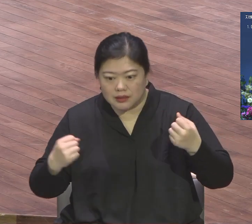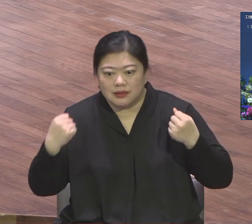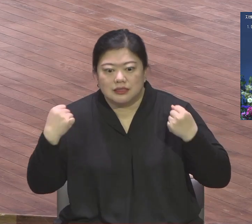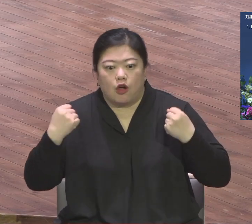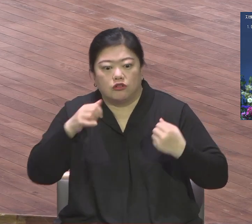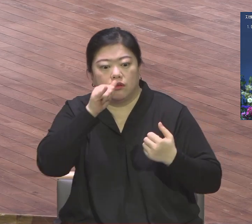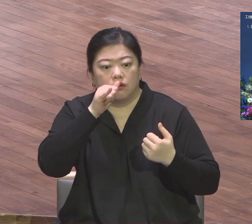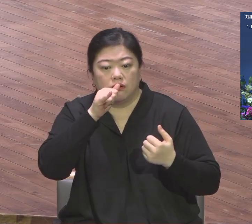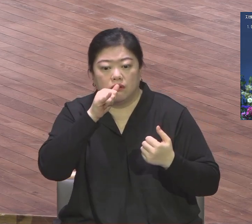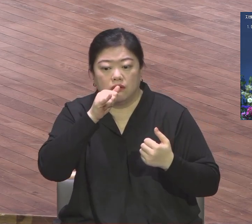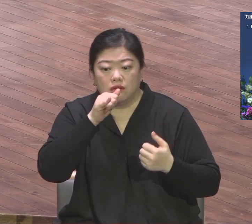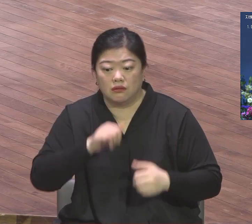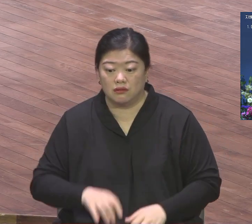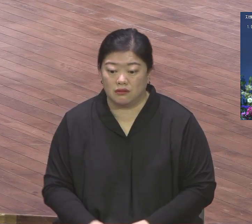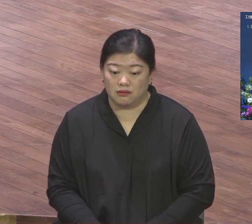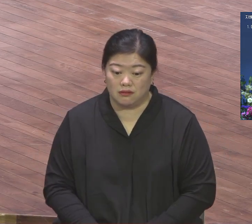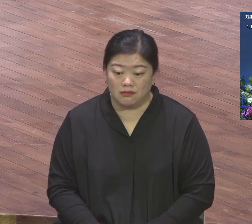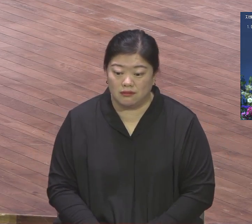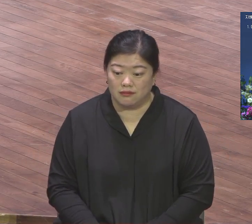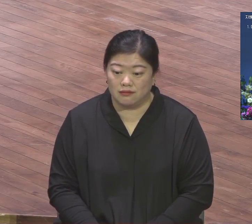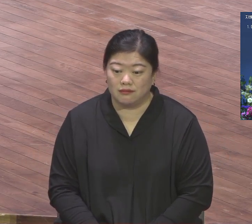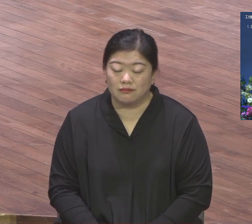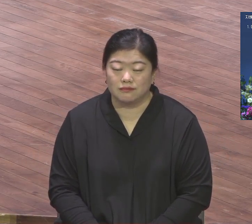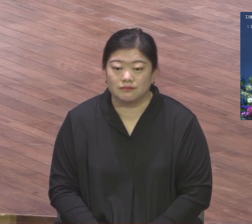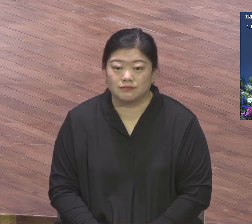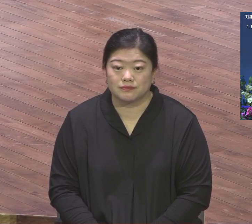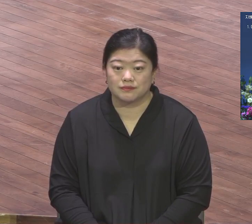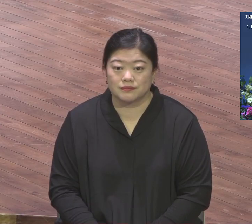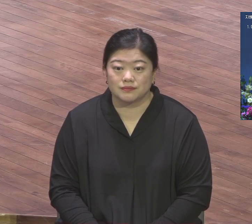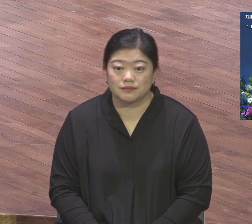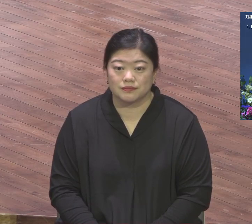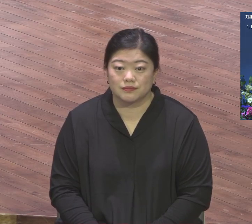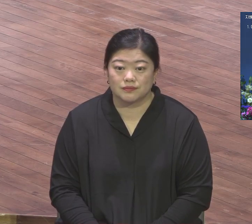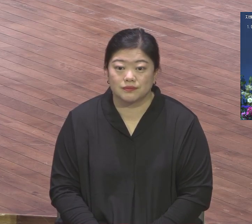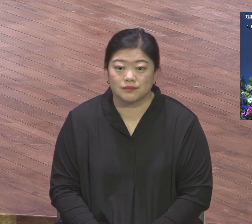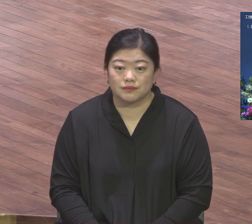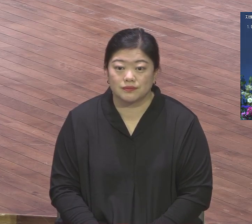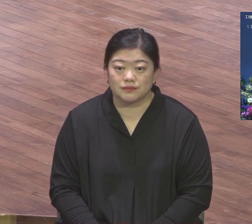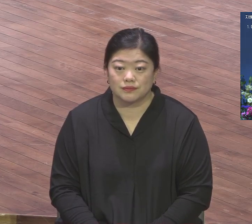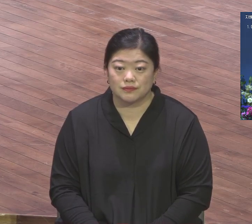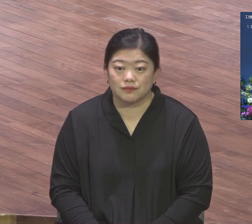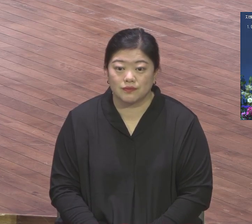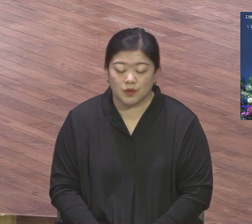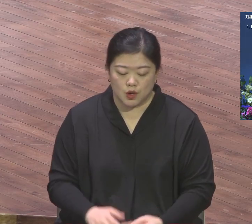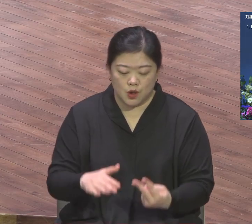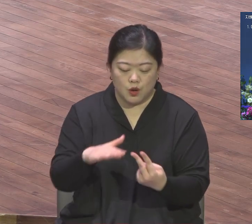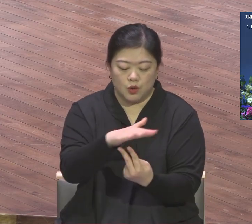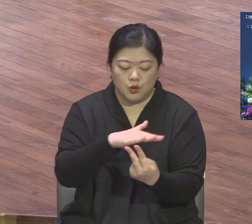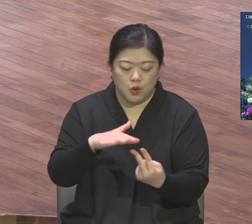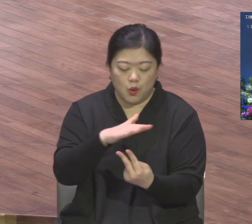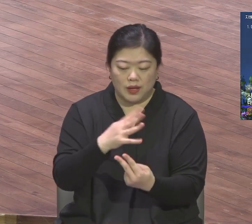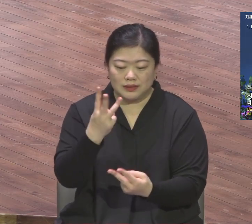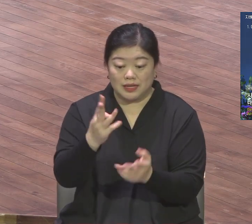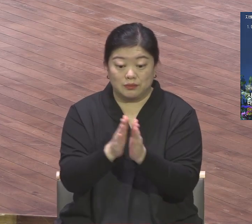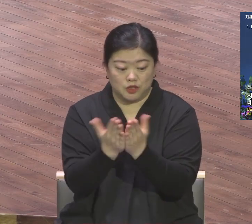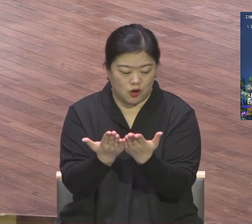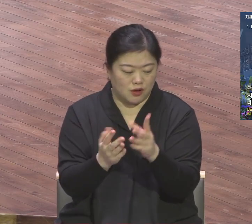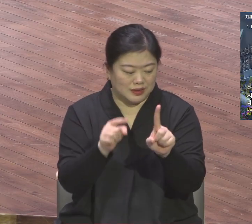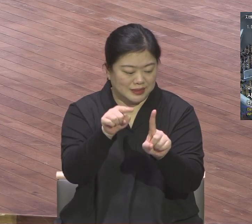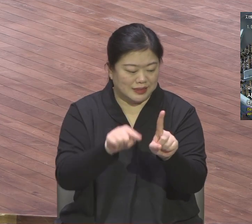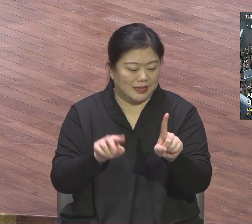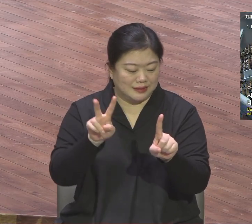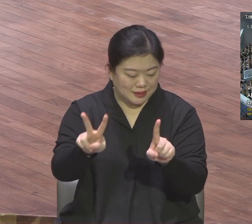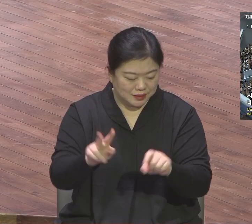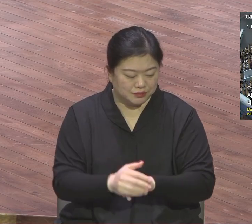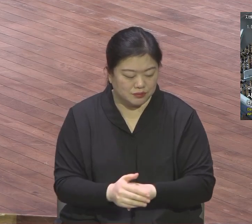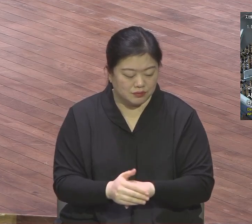영혼이 뭐라겠습니까? 이거 얻는 생명이 되지요. 요한 3서 1장 2절에 나와 있잖아요. 사랑하는 자여 너 영혼이